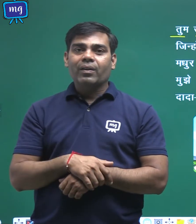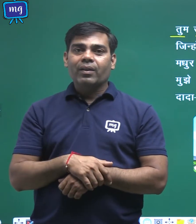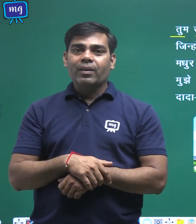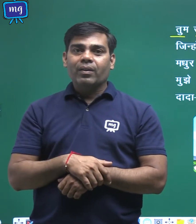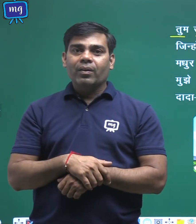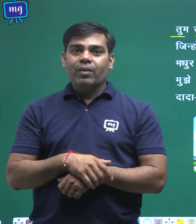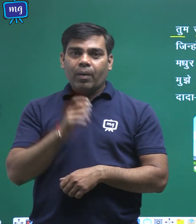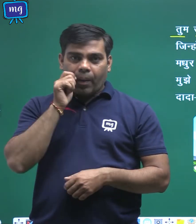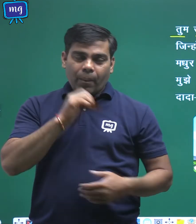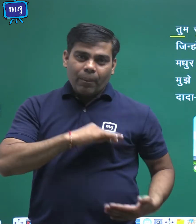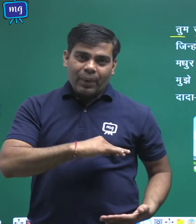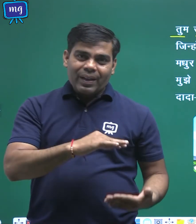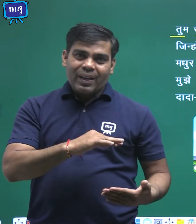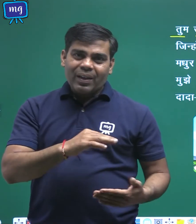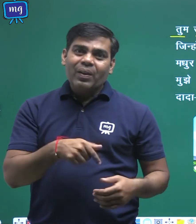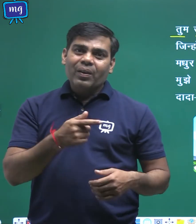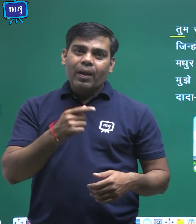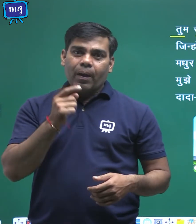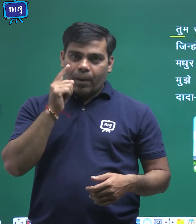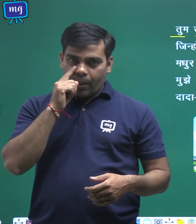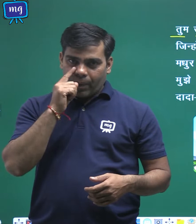बेटे या नाती हो